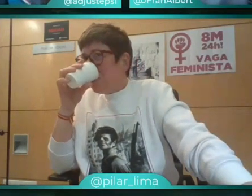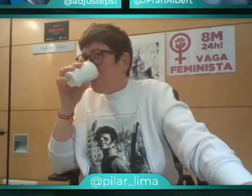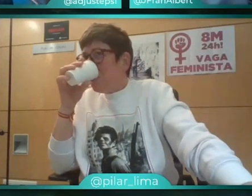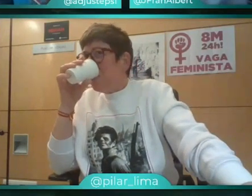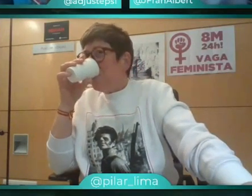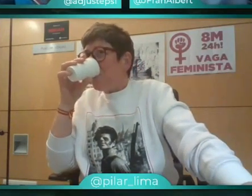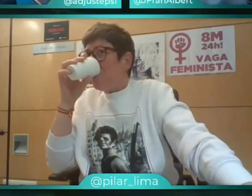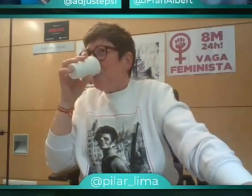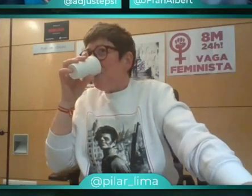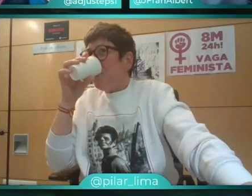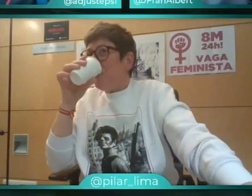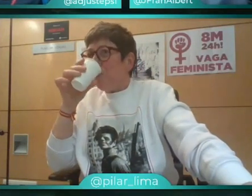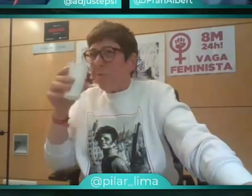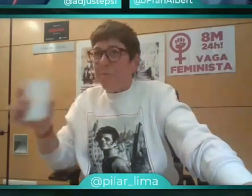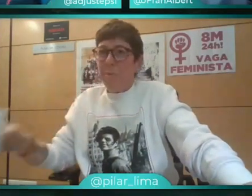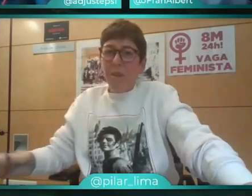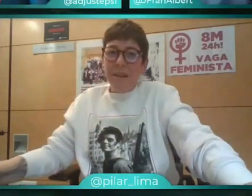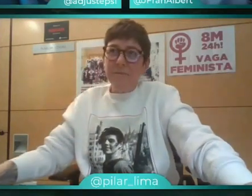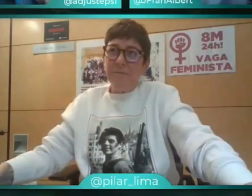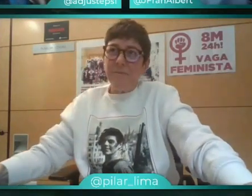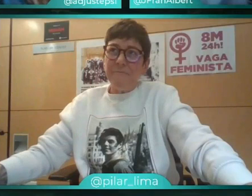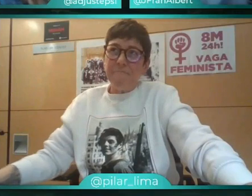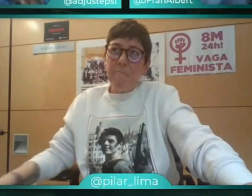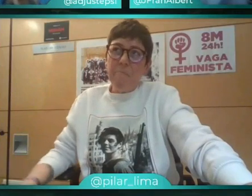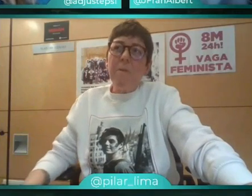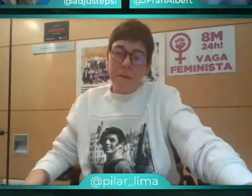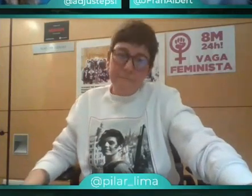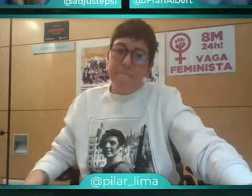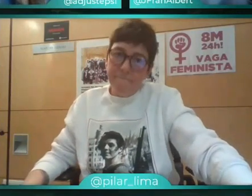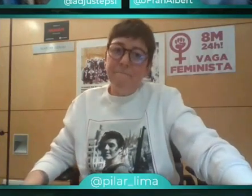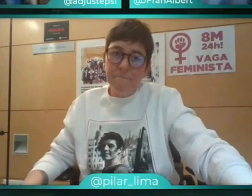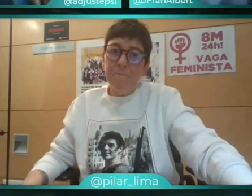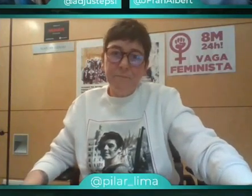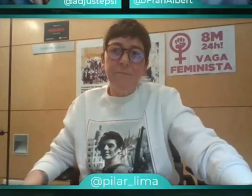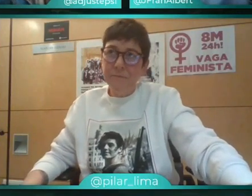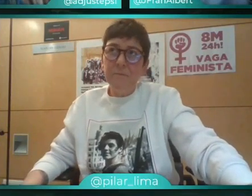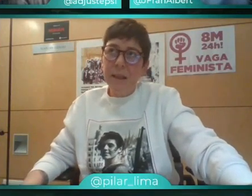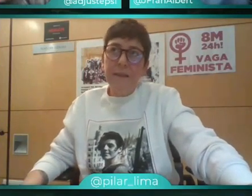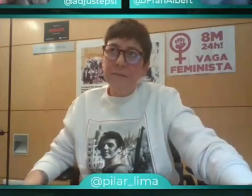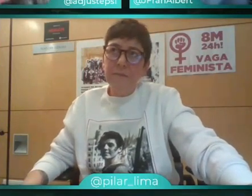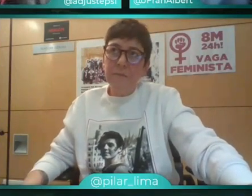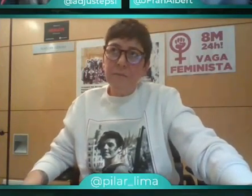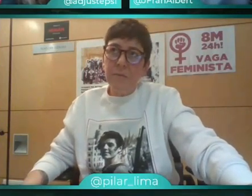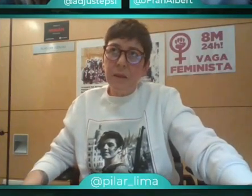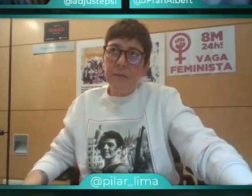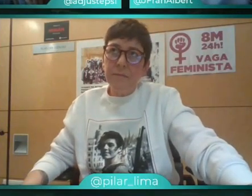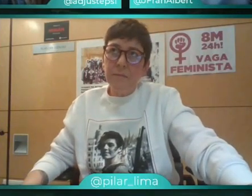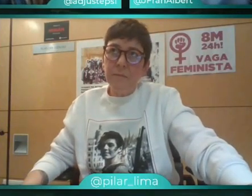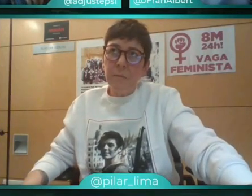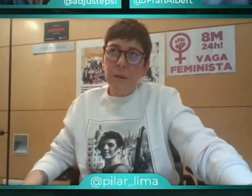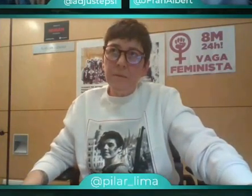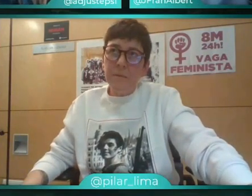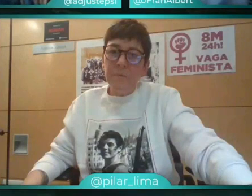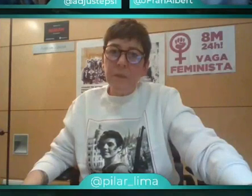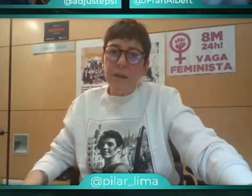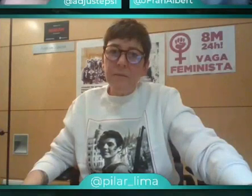es que al final la extrema derecha históricamente y actualmente no se puede entender sin violencia y además la